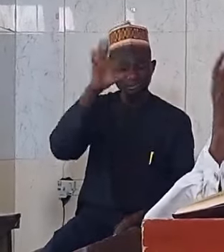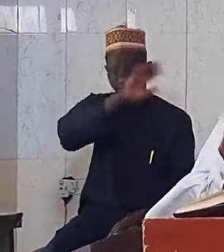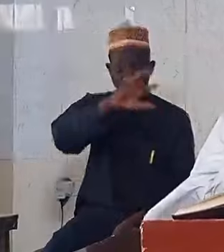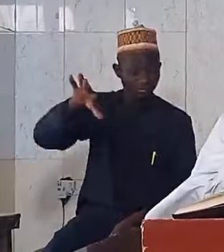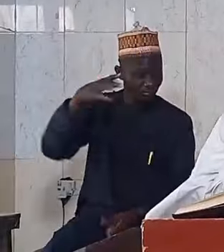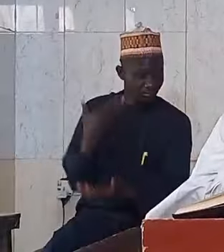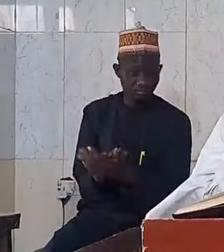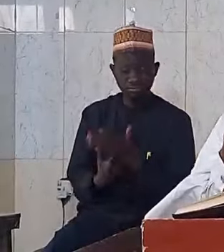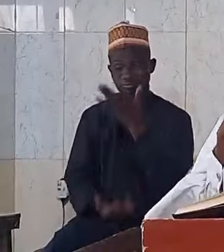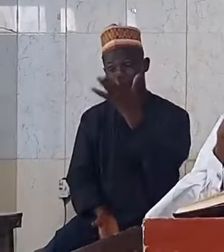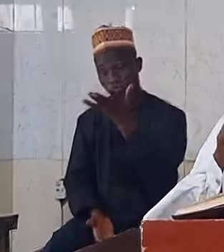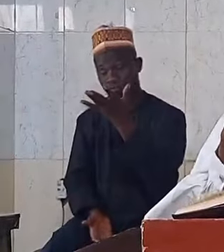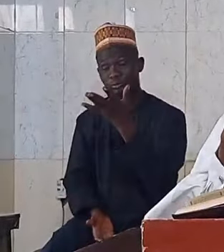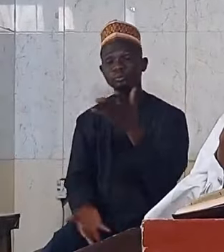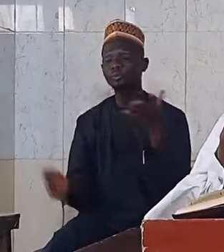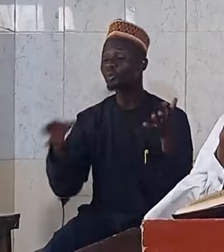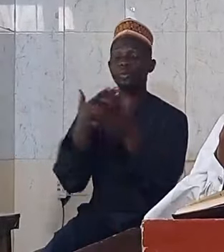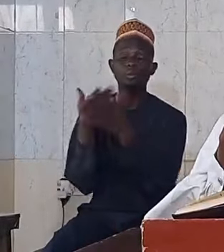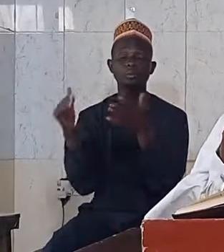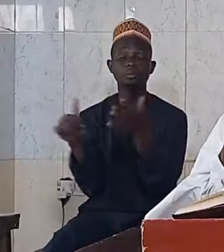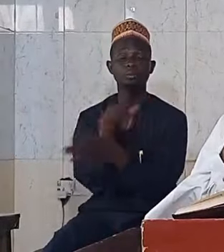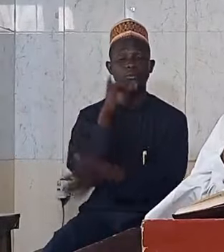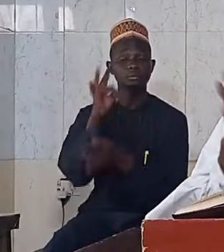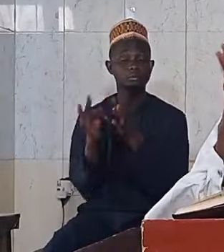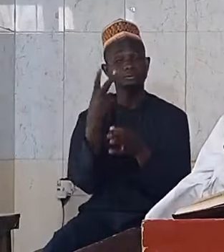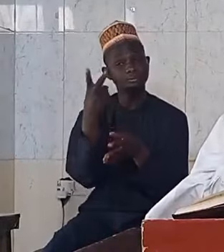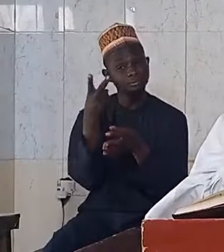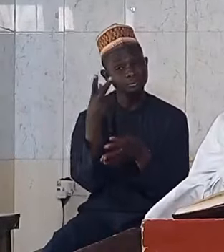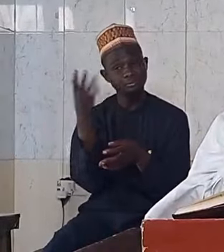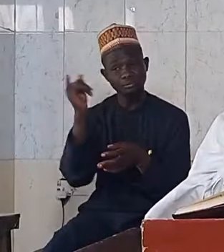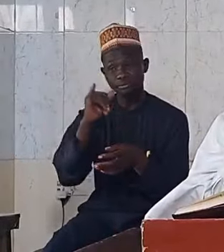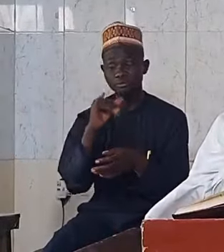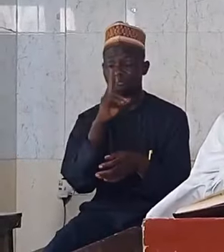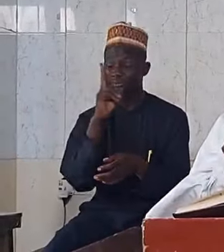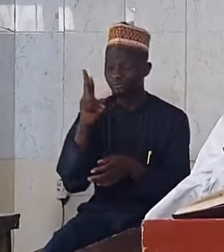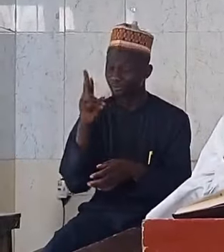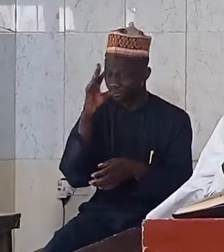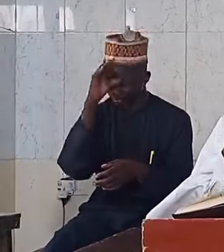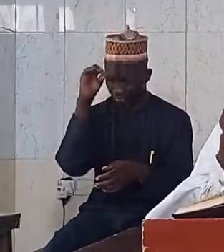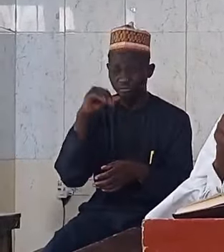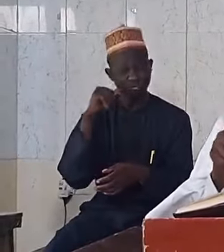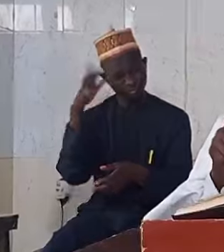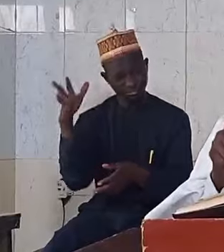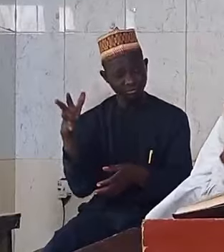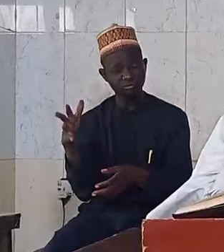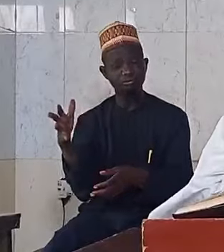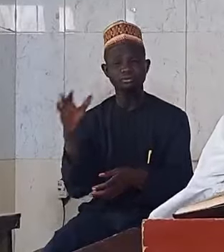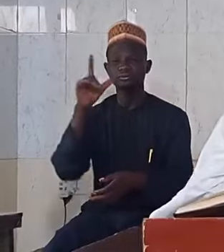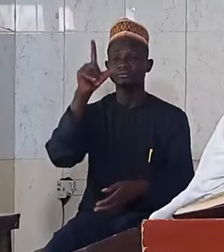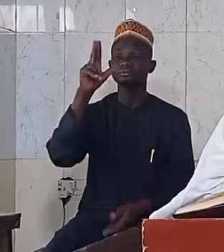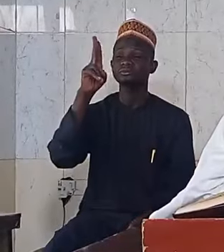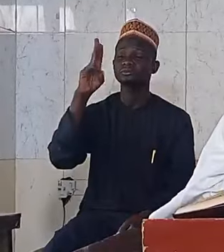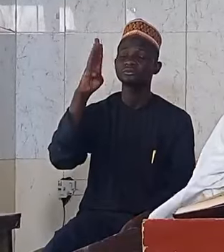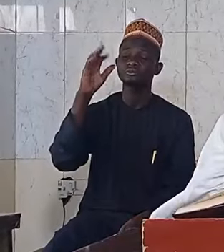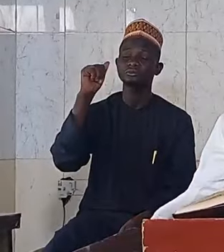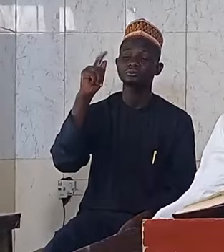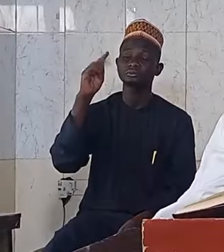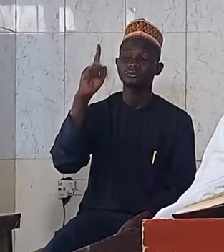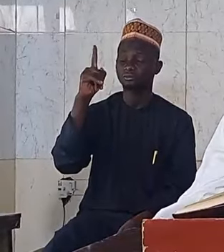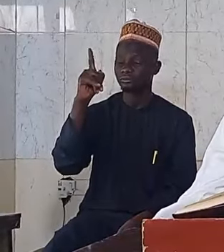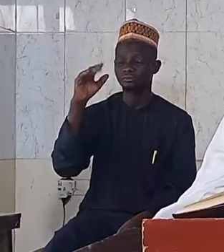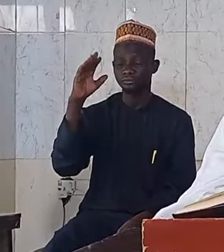duka to waɗannan in ka duba suwaye su yanzu in ka duba Lubabatu bintul Harith wace ce